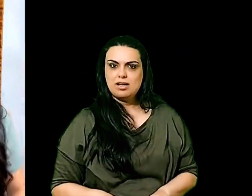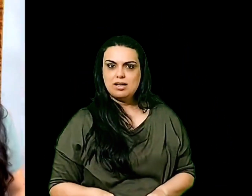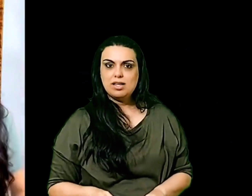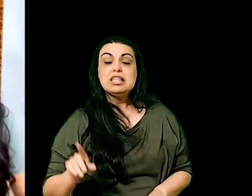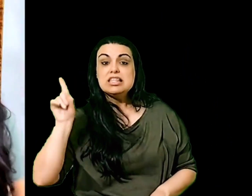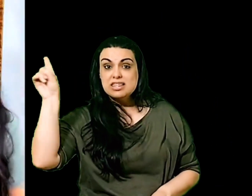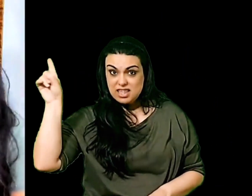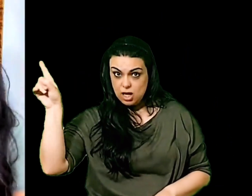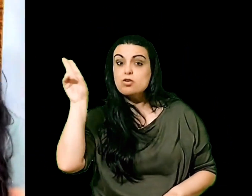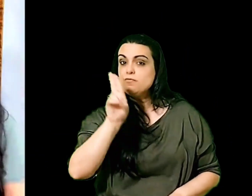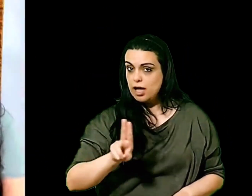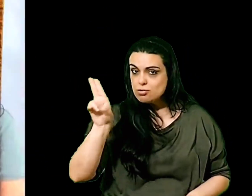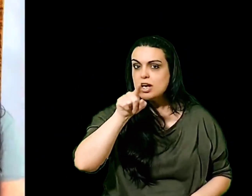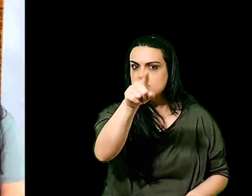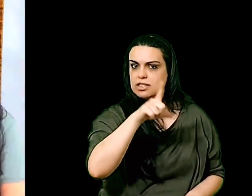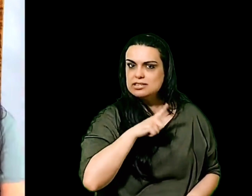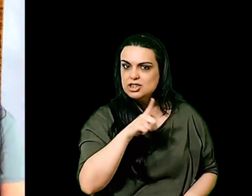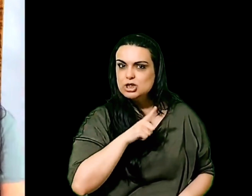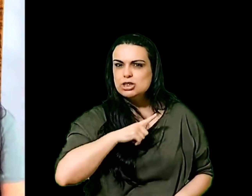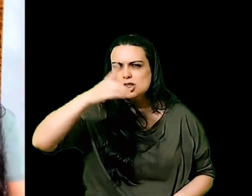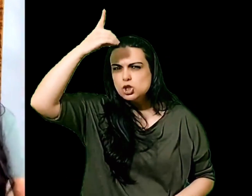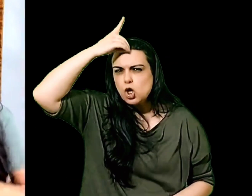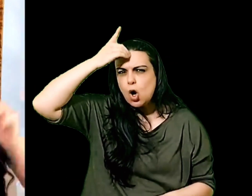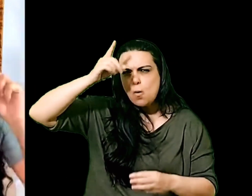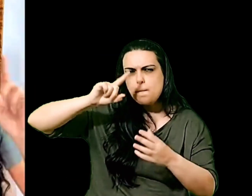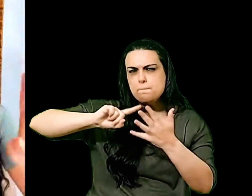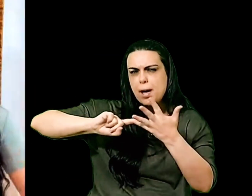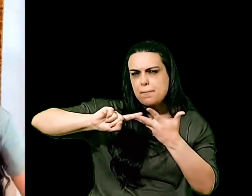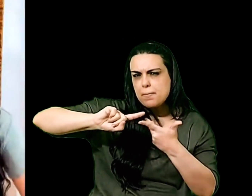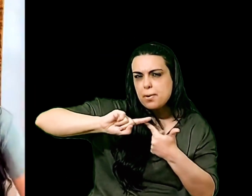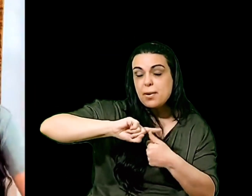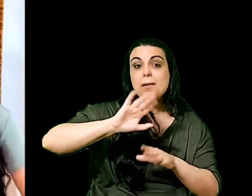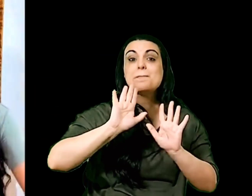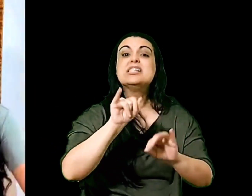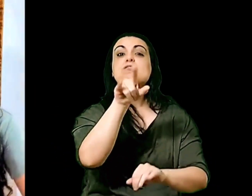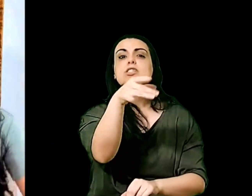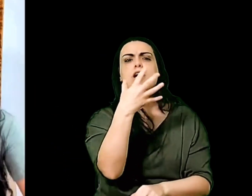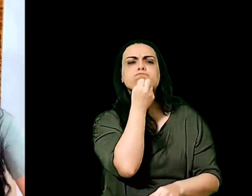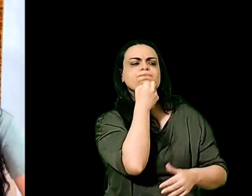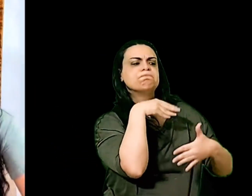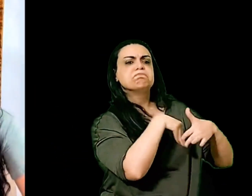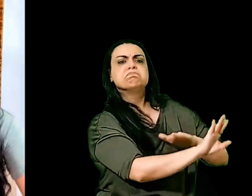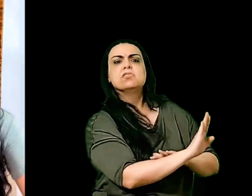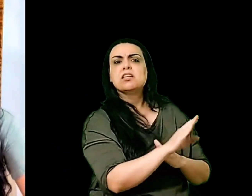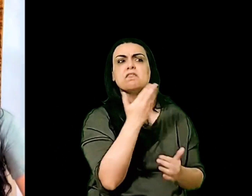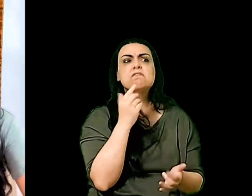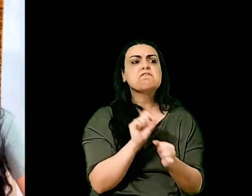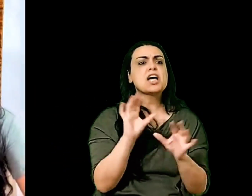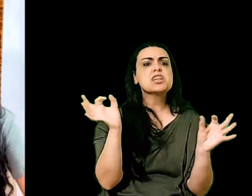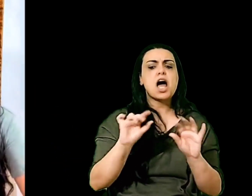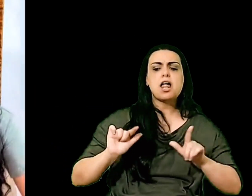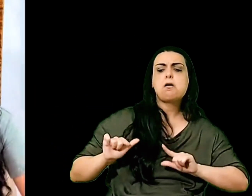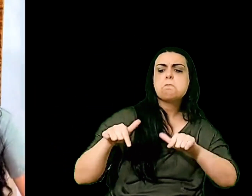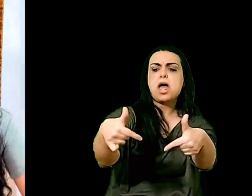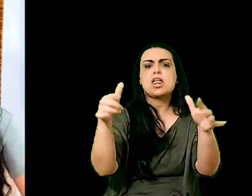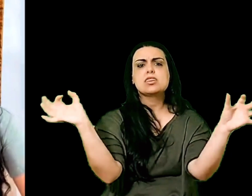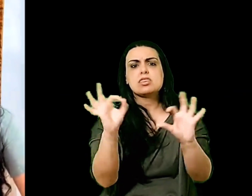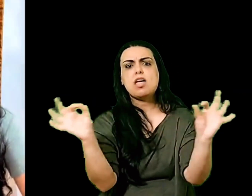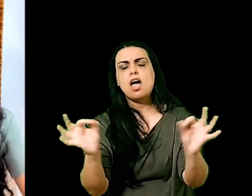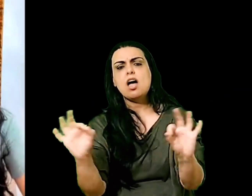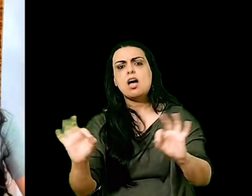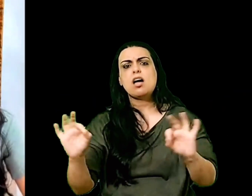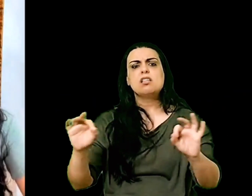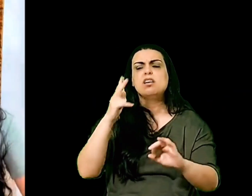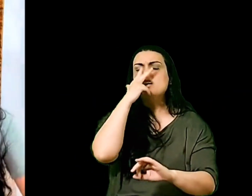dizendo é, eu não vou deixar de usar o que você já tem, mas se você negligenciar o que eu estou por fazer, você não só